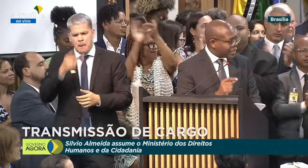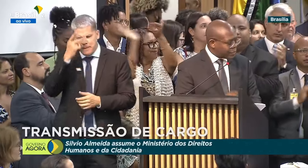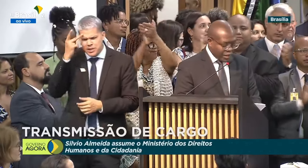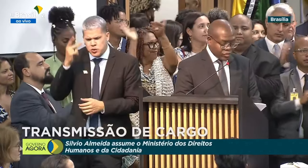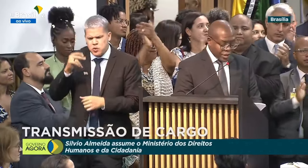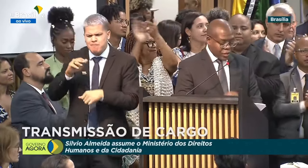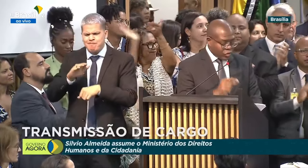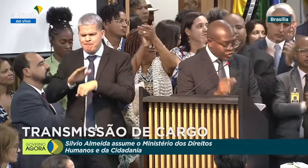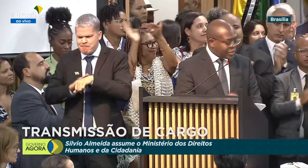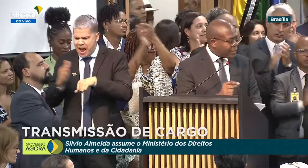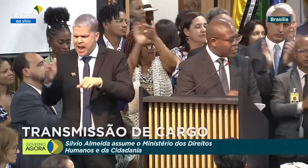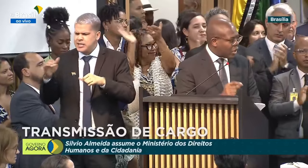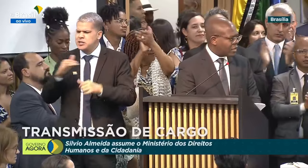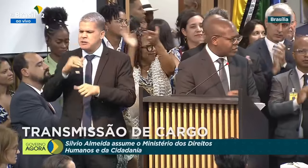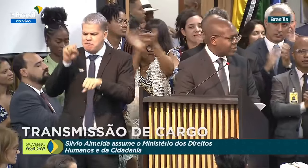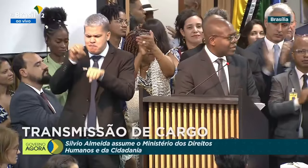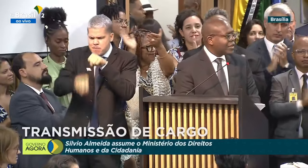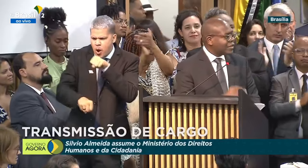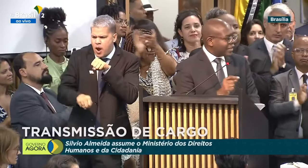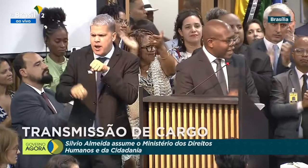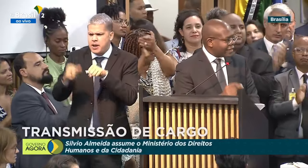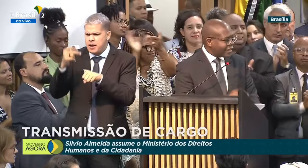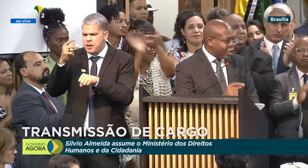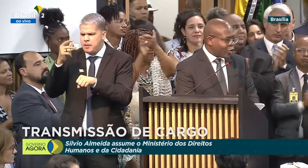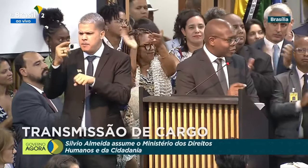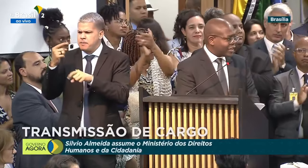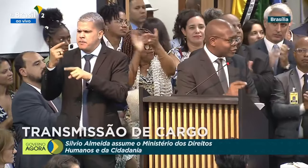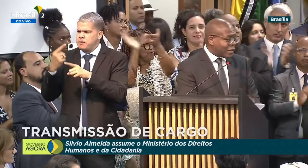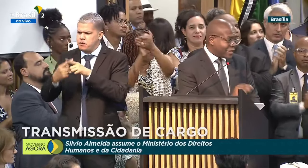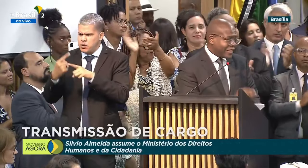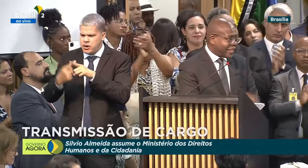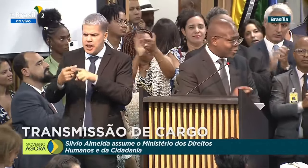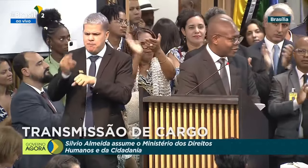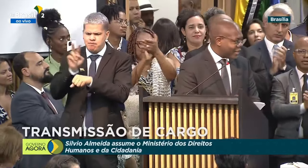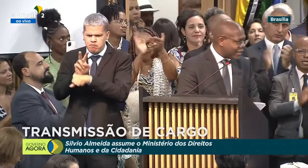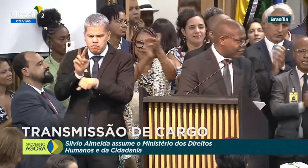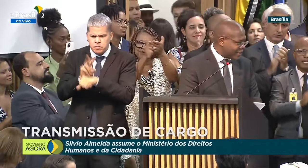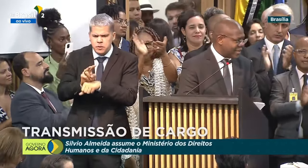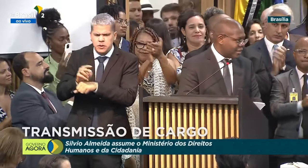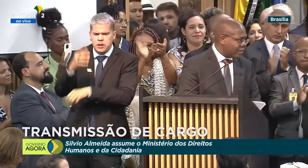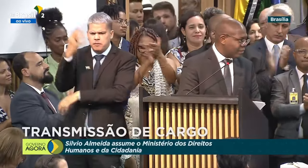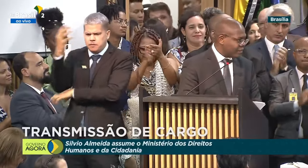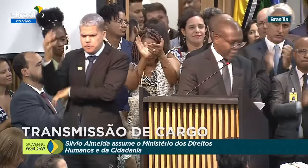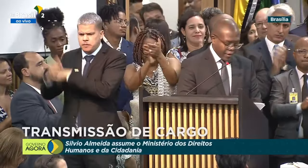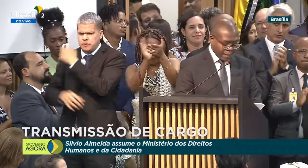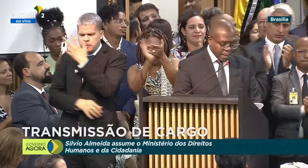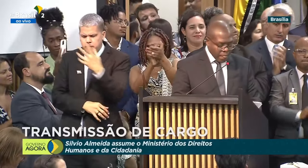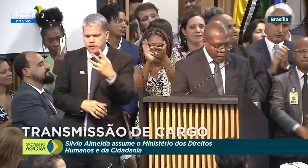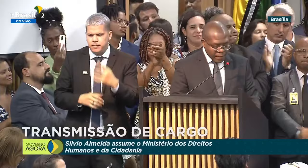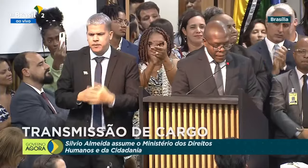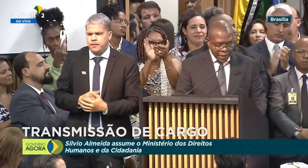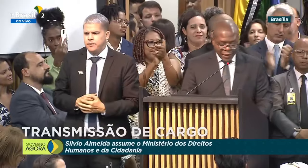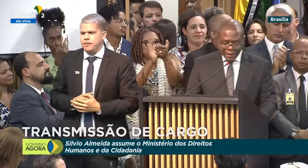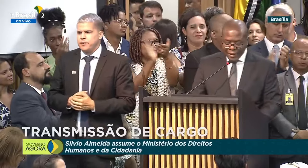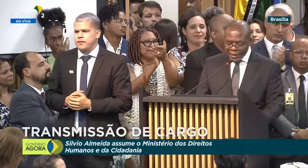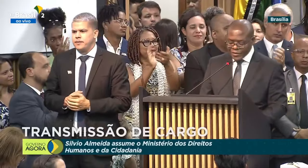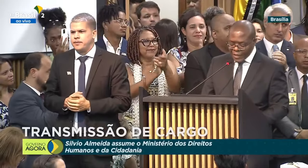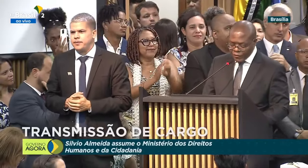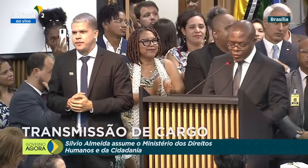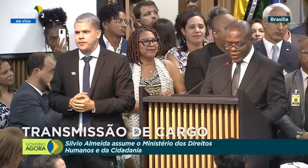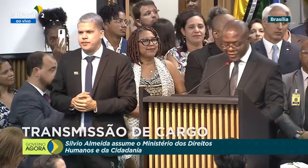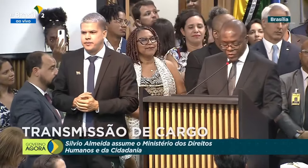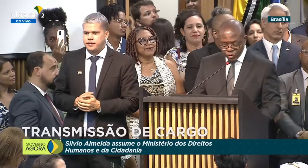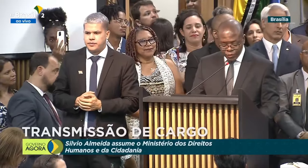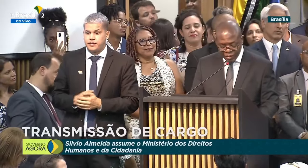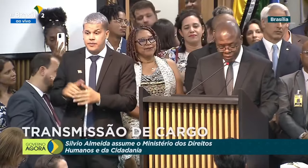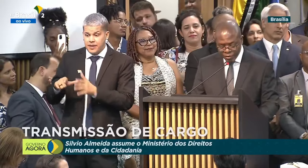morrem pelas mãos dos criminosos que querem deter o curso da história mas que não conseguiram fazer antes